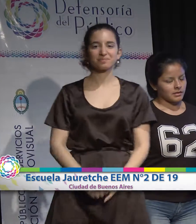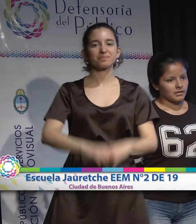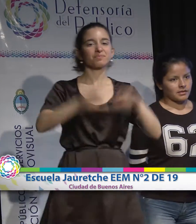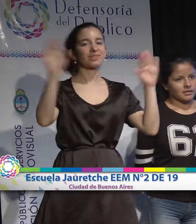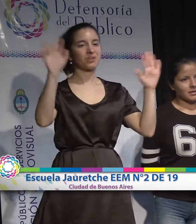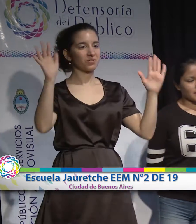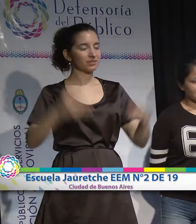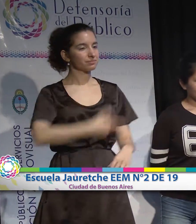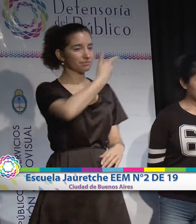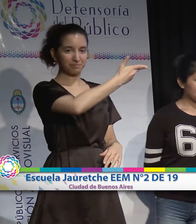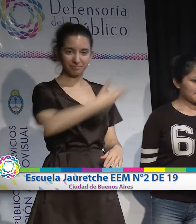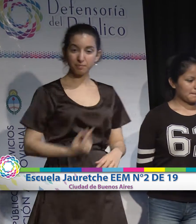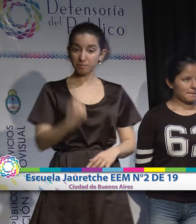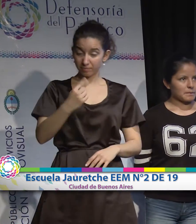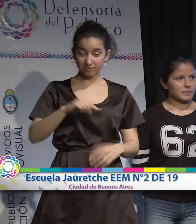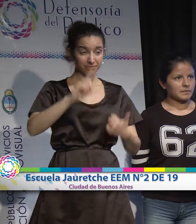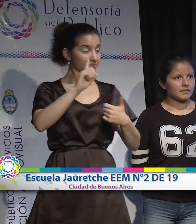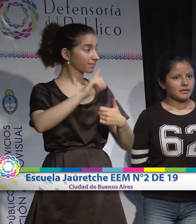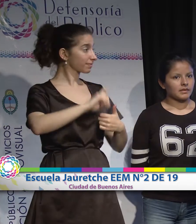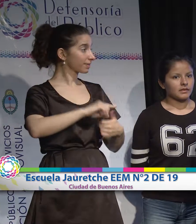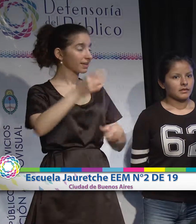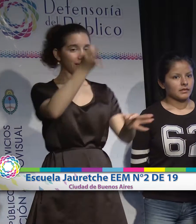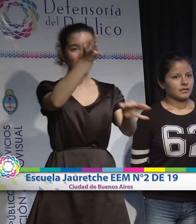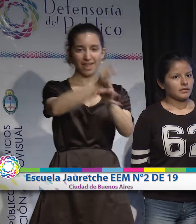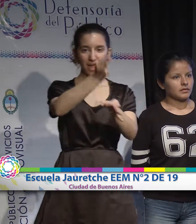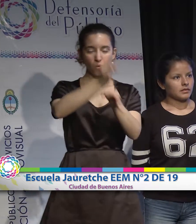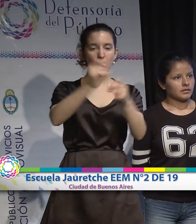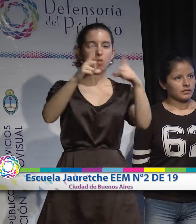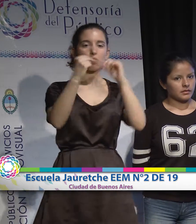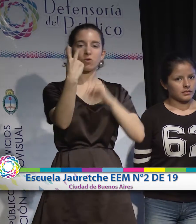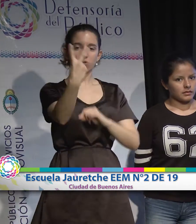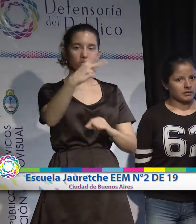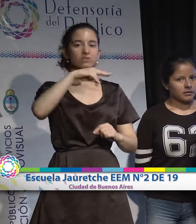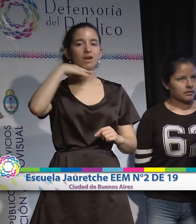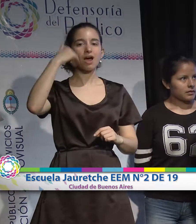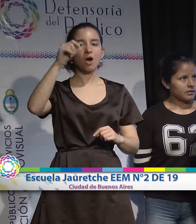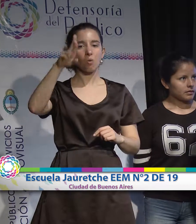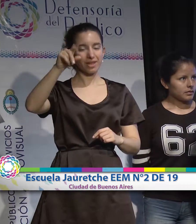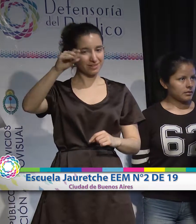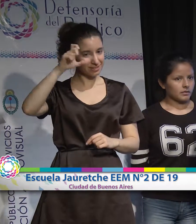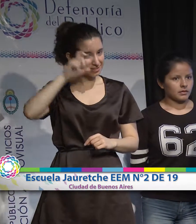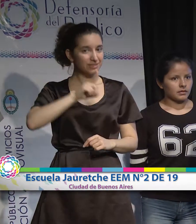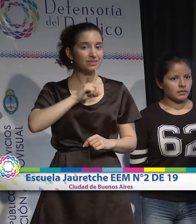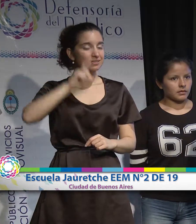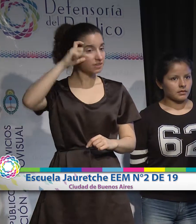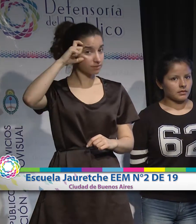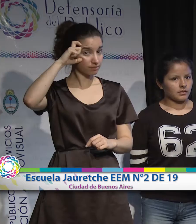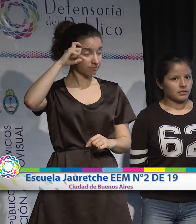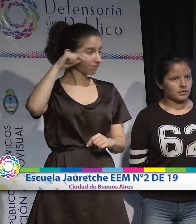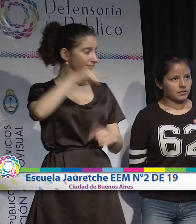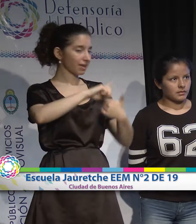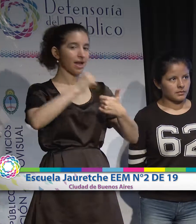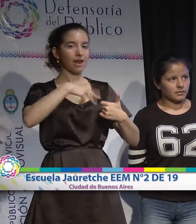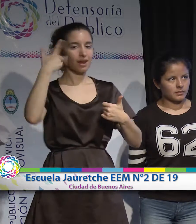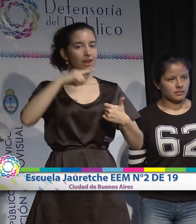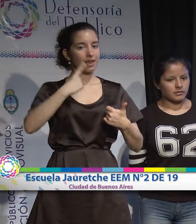Primero, queríamos presentarnos. Nosotros somos de la Escuela Media número 2, Arturo Jauretche. Estoy con mi compañera Anaí Torres